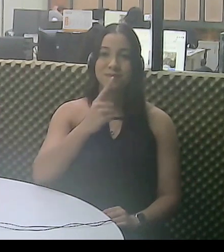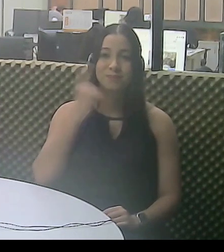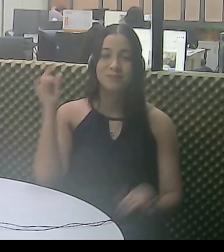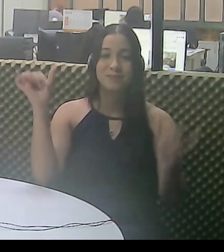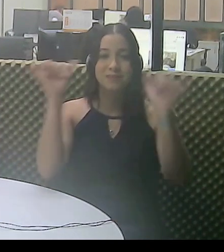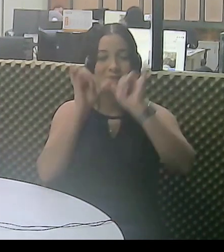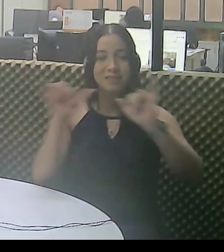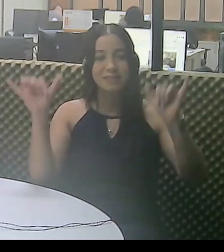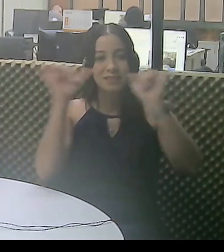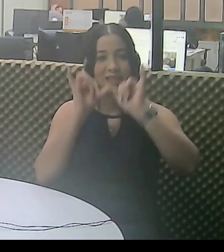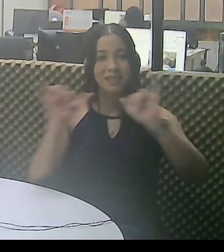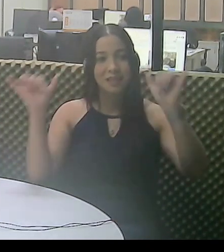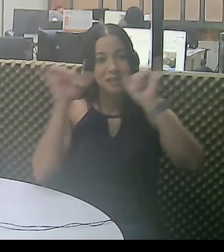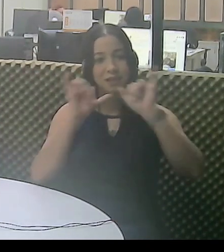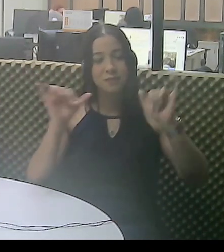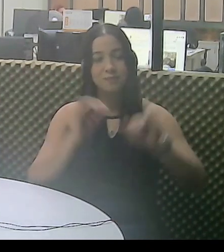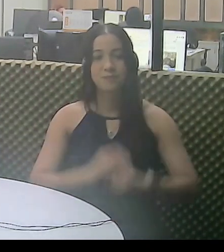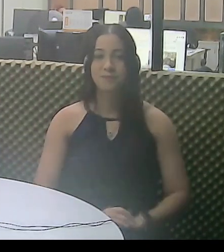Giro de